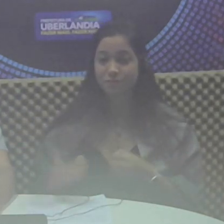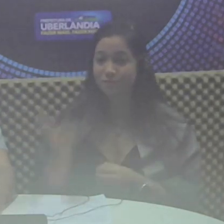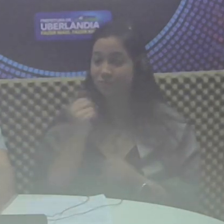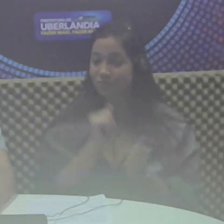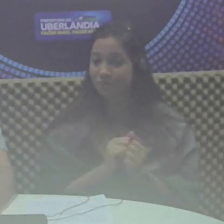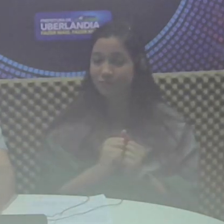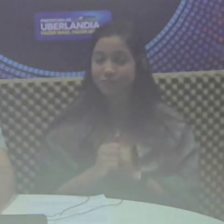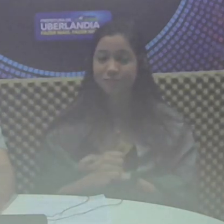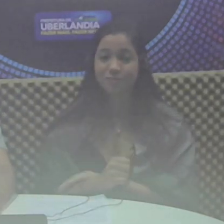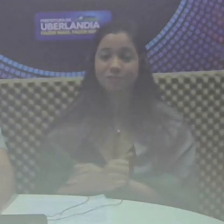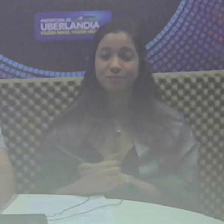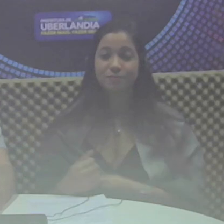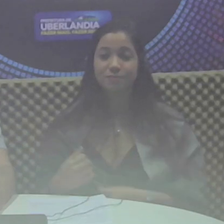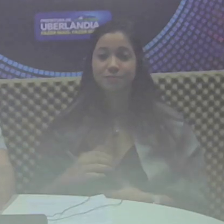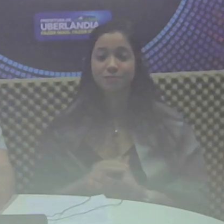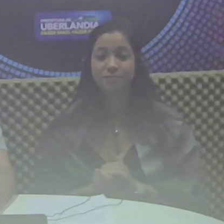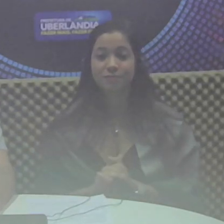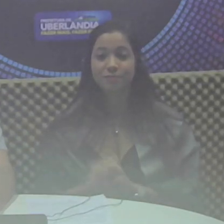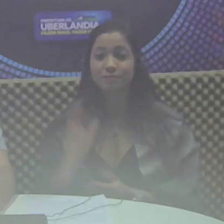Vem com a gente!